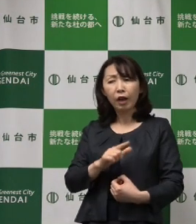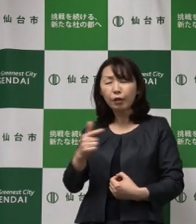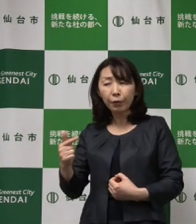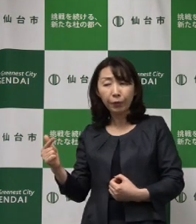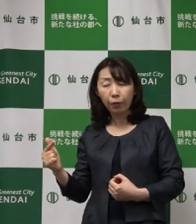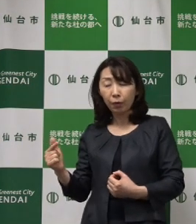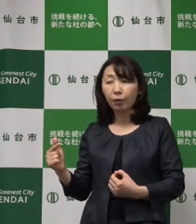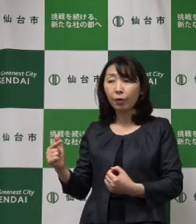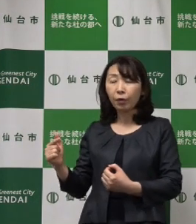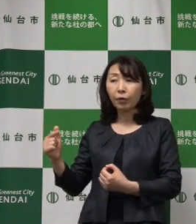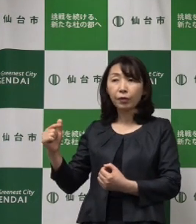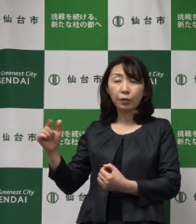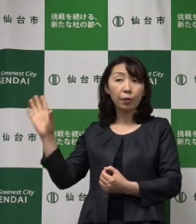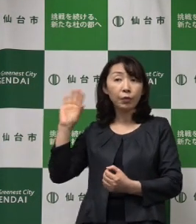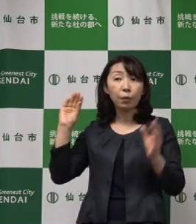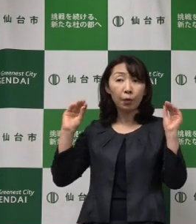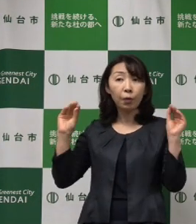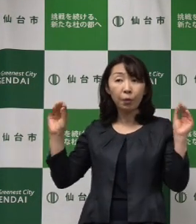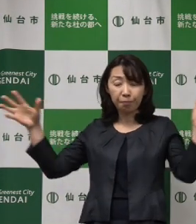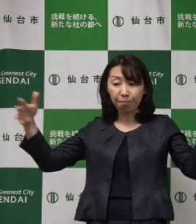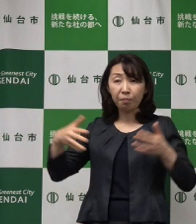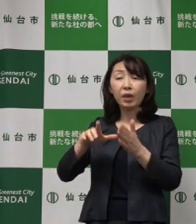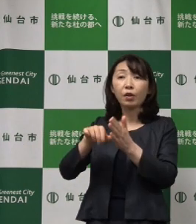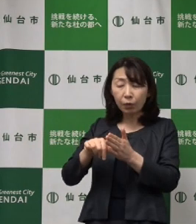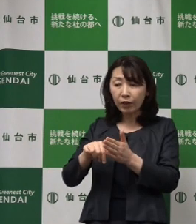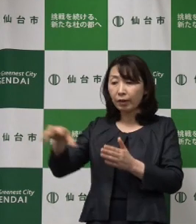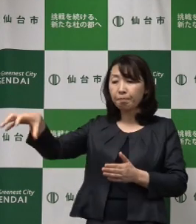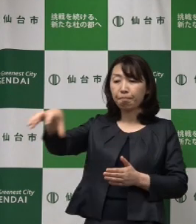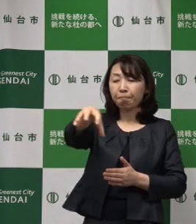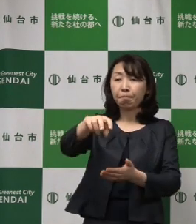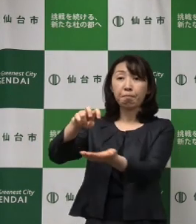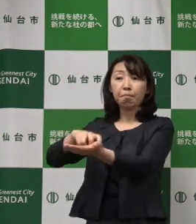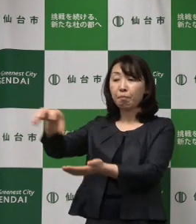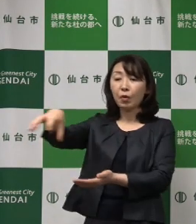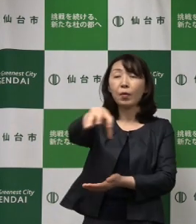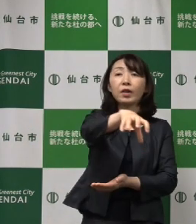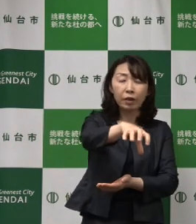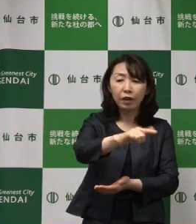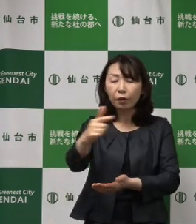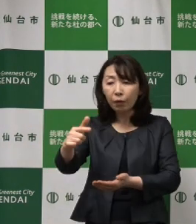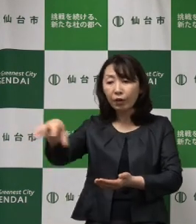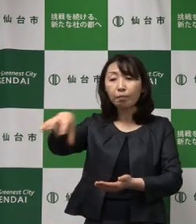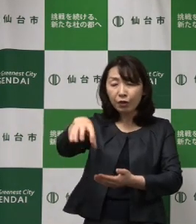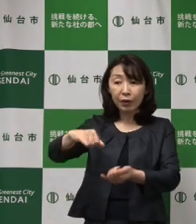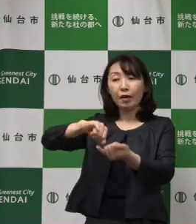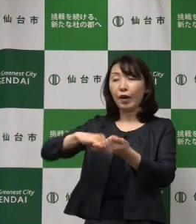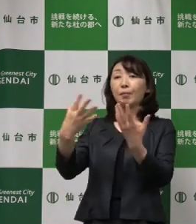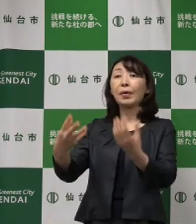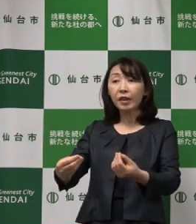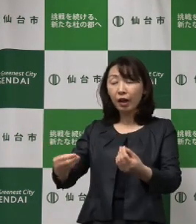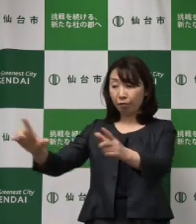ば、クリニックそれぞれのところで予約ができましたよというようなご報告、